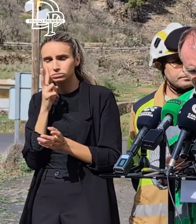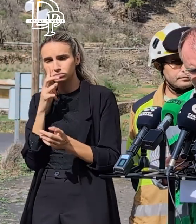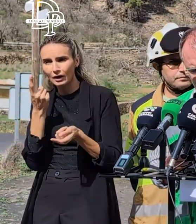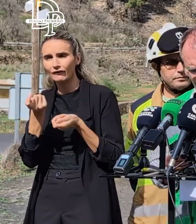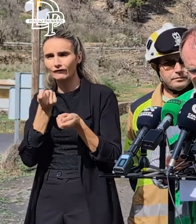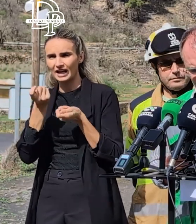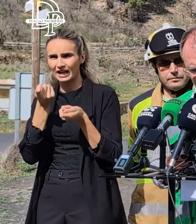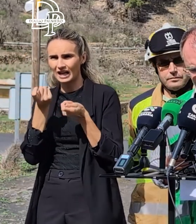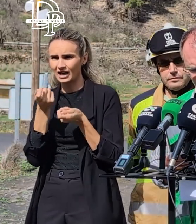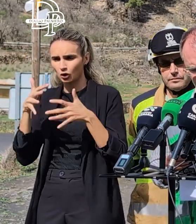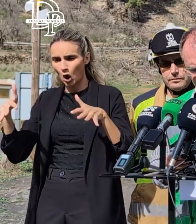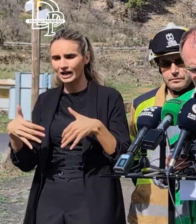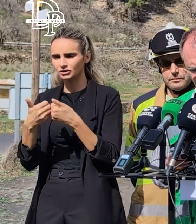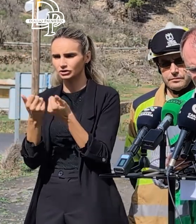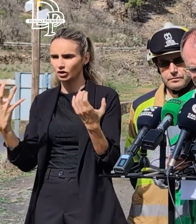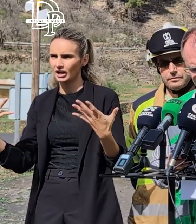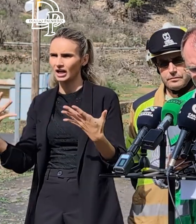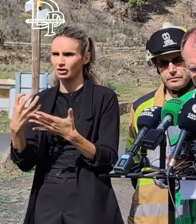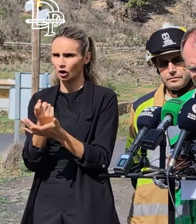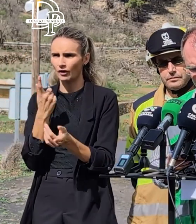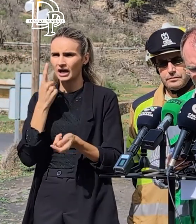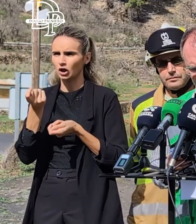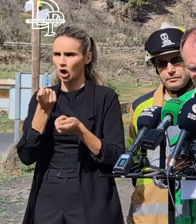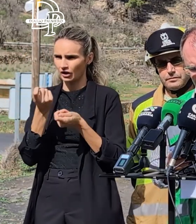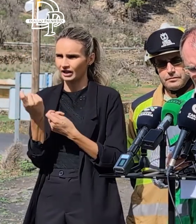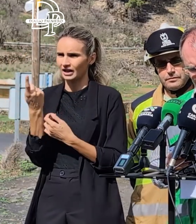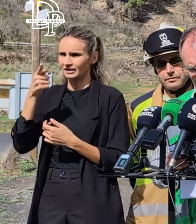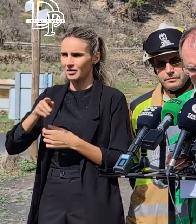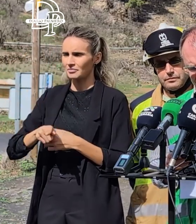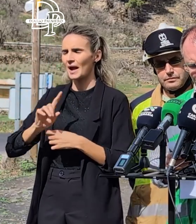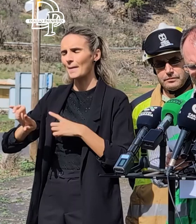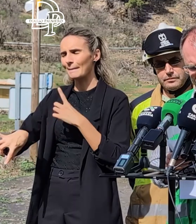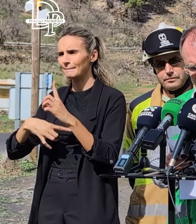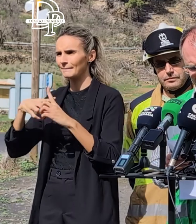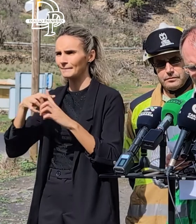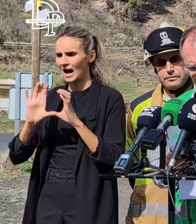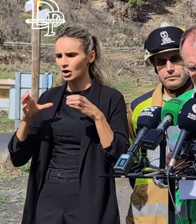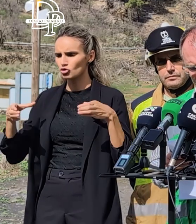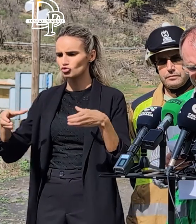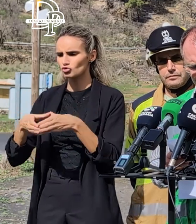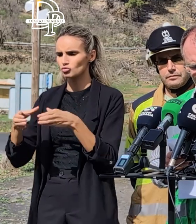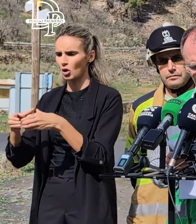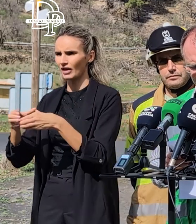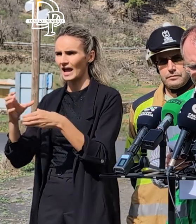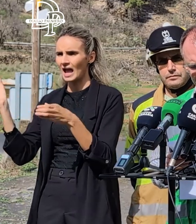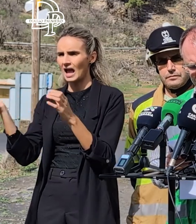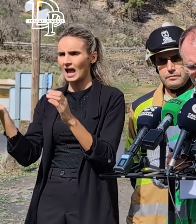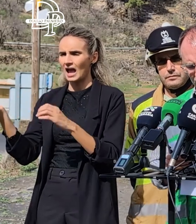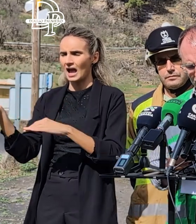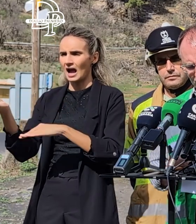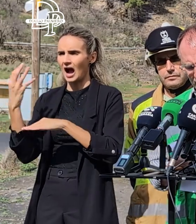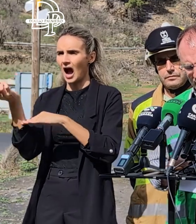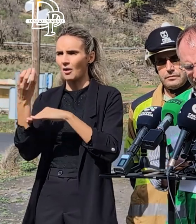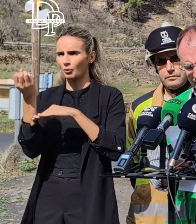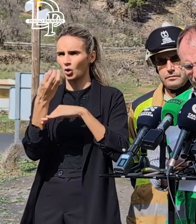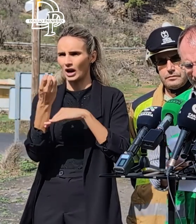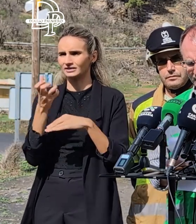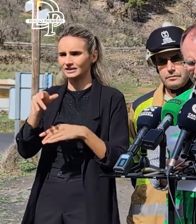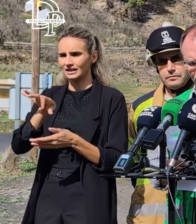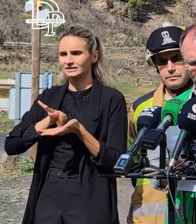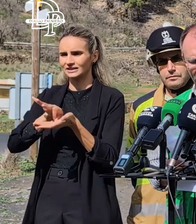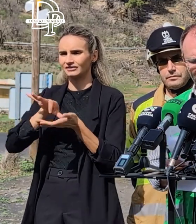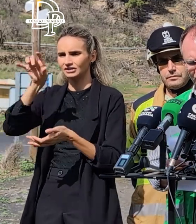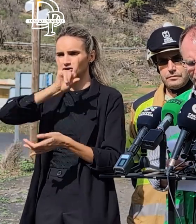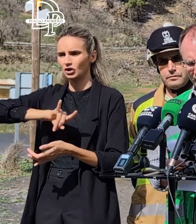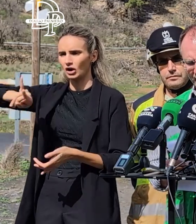acciones, y por supuesto también a los grupos de ambulancias que acudieron al Servicio de Urgencias Canarios y a las